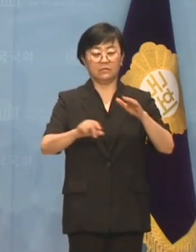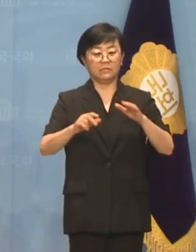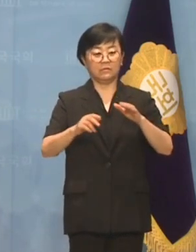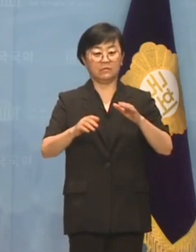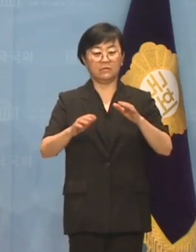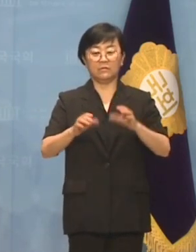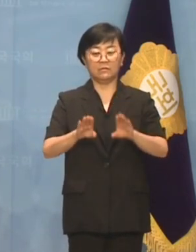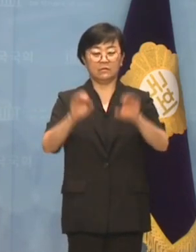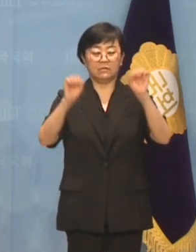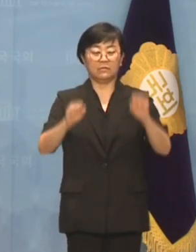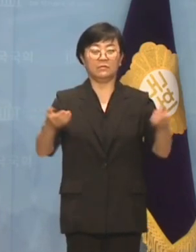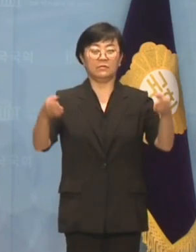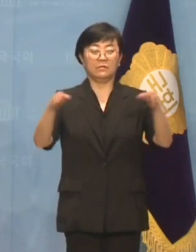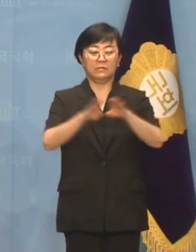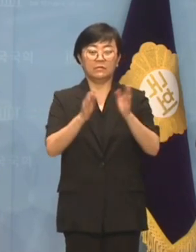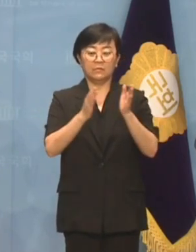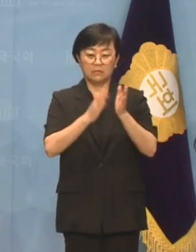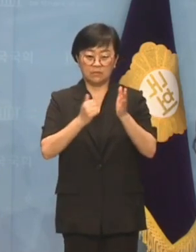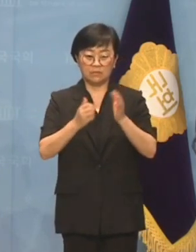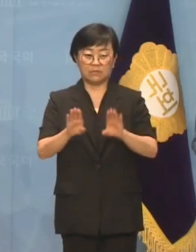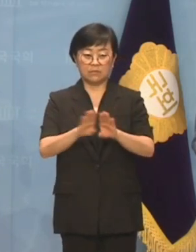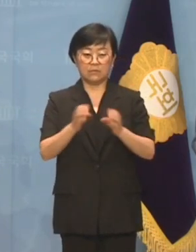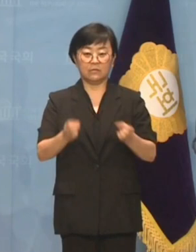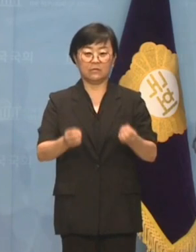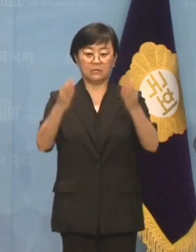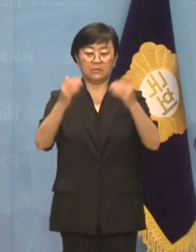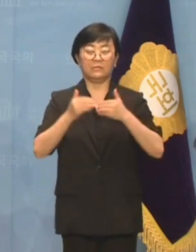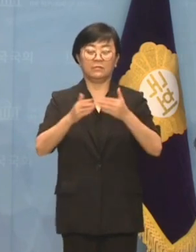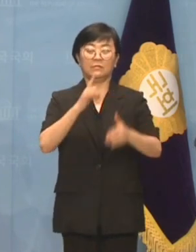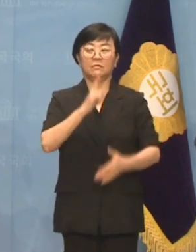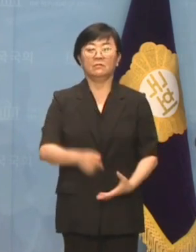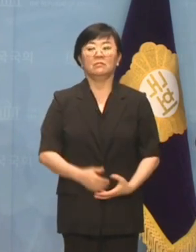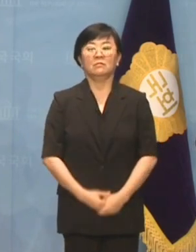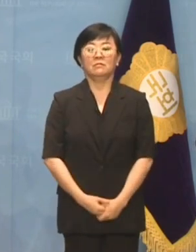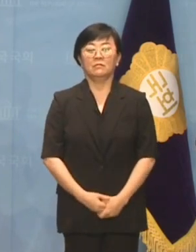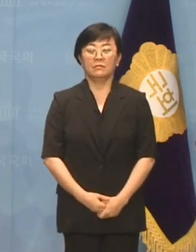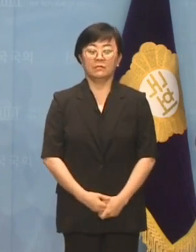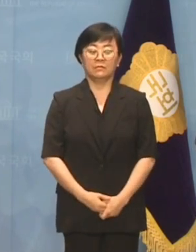아닌 체육관에서 몰래 개통식을 진행하려 했습니다.